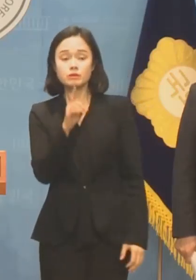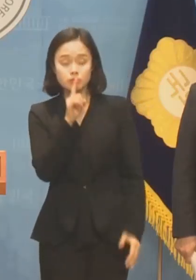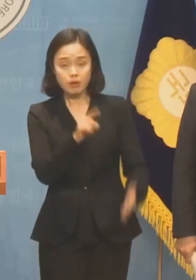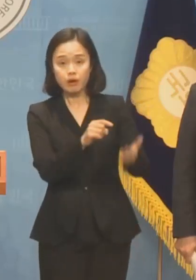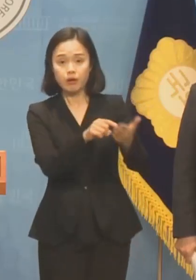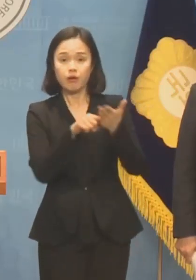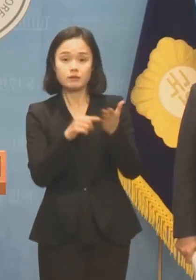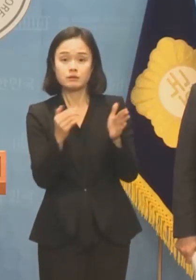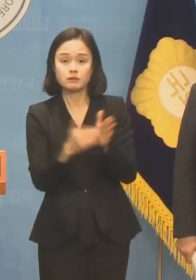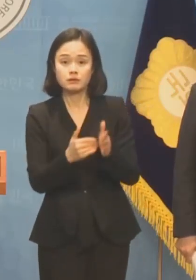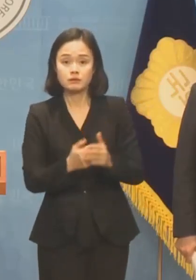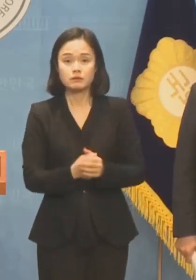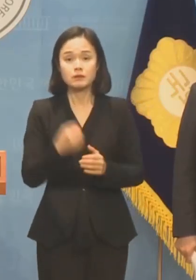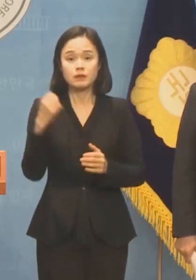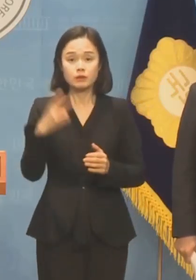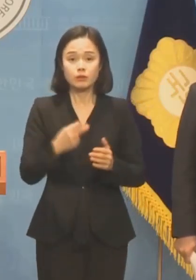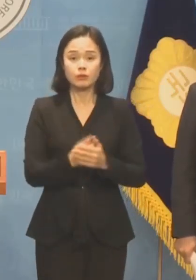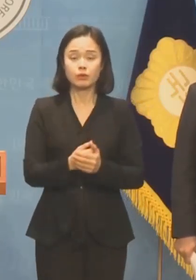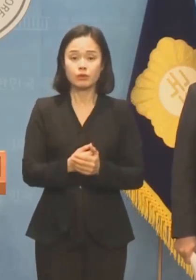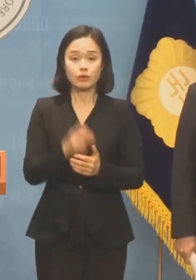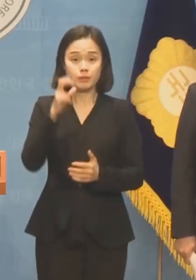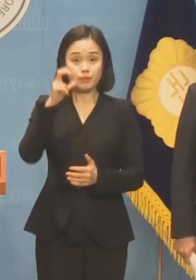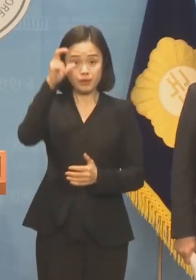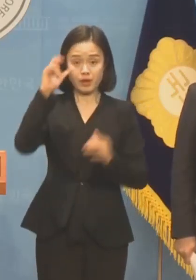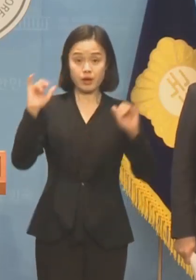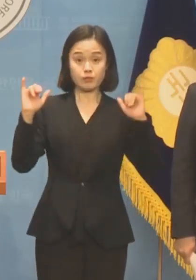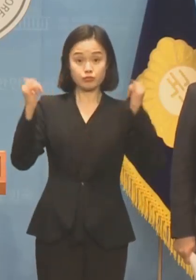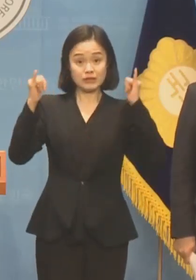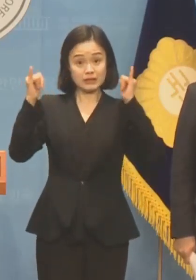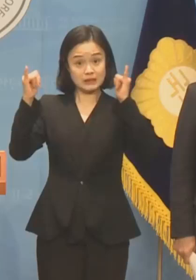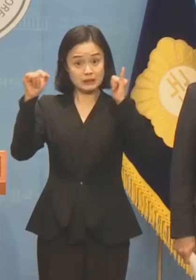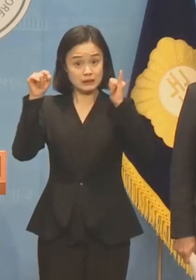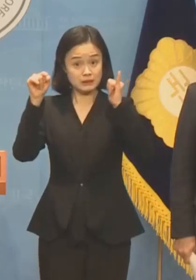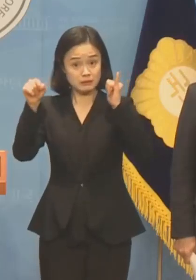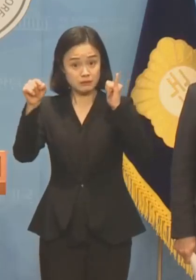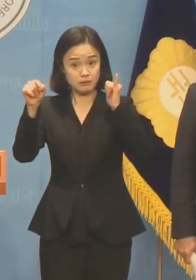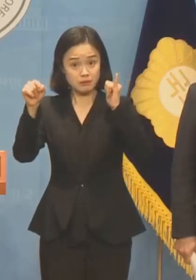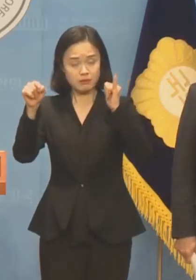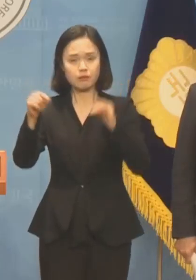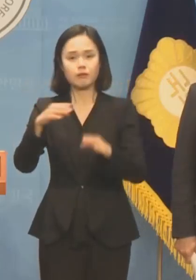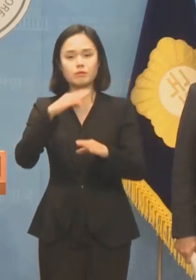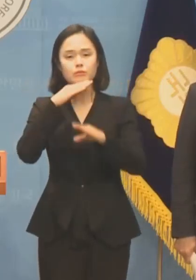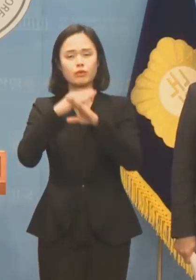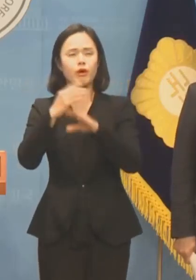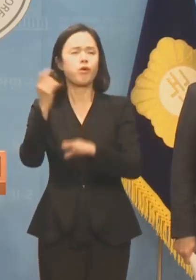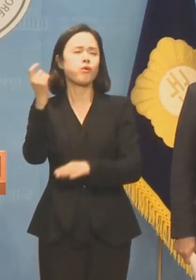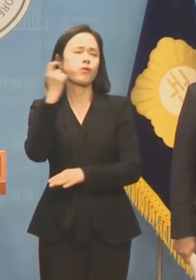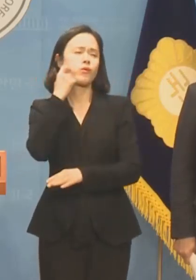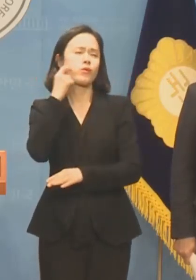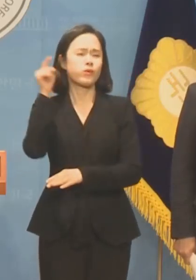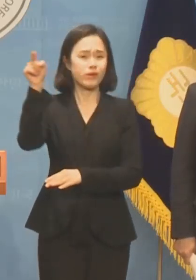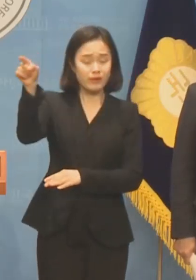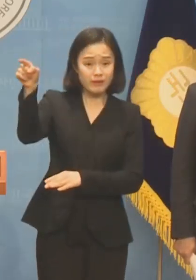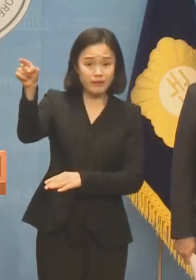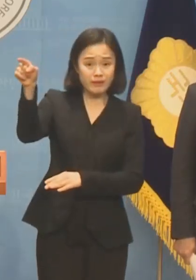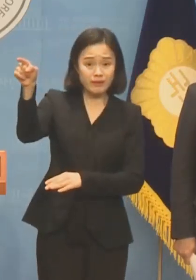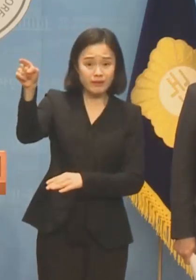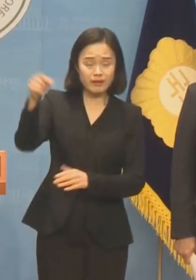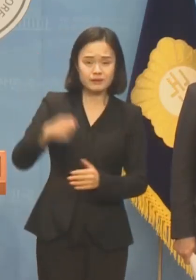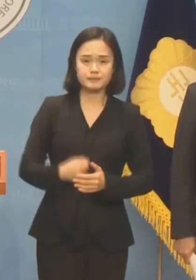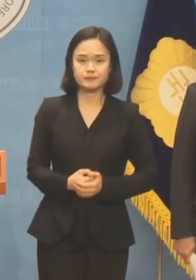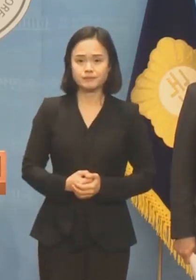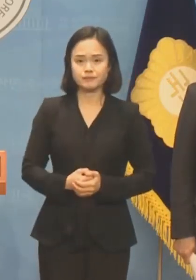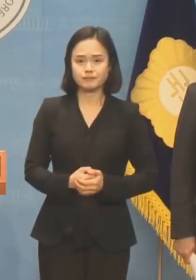침투 사건도 북한이 터무니없는 주장에 우리 군의 무대응 원칙으로